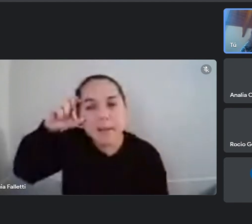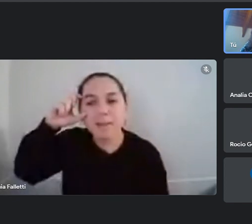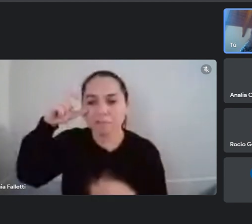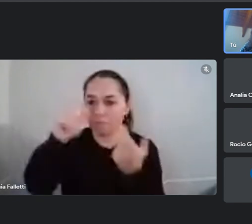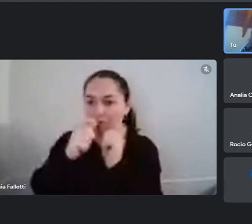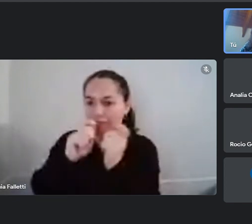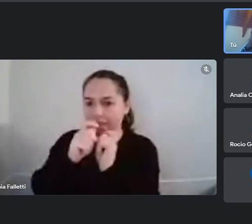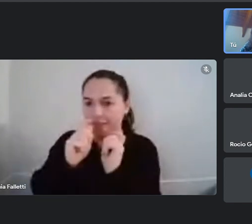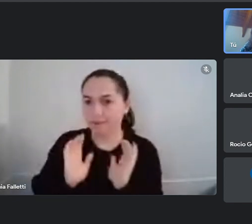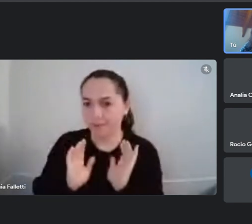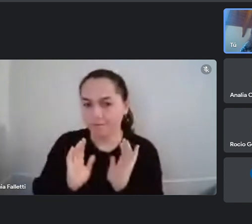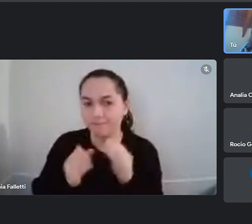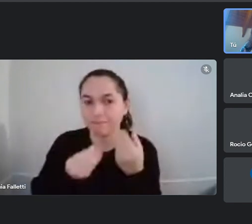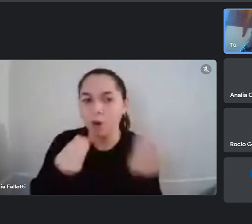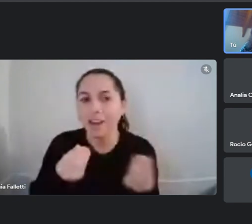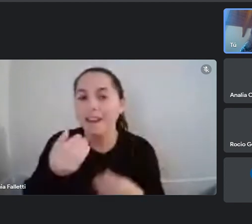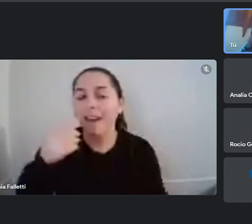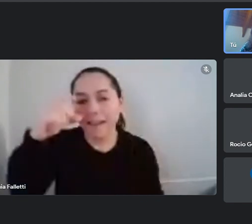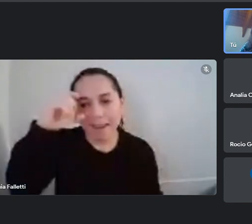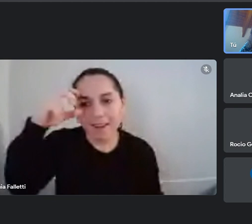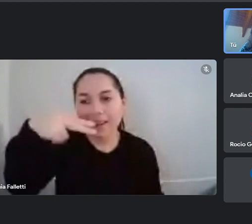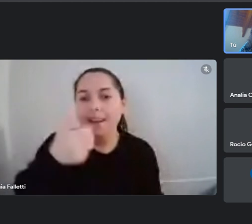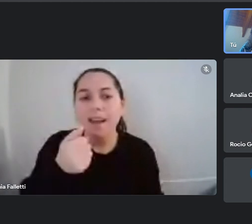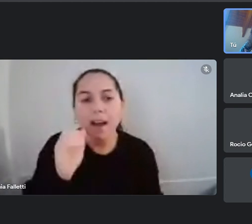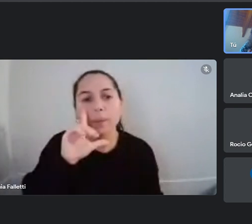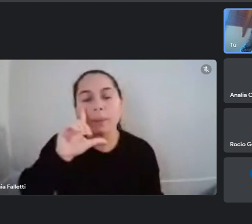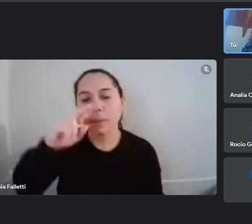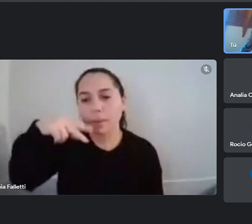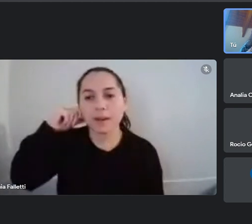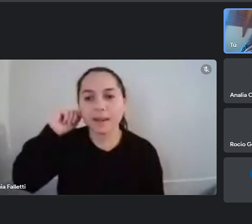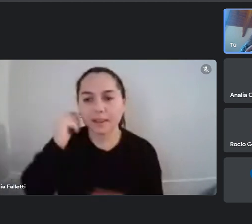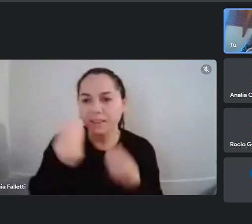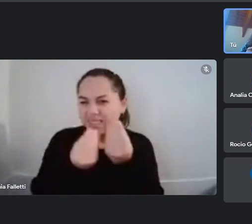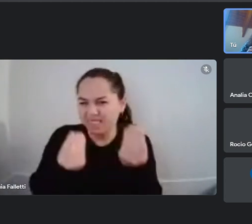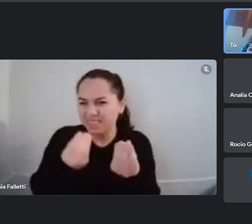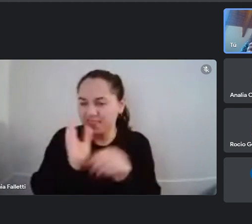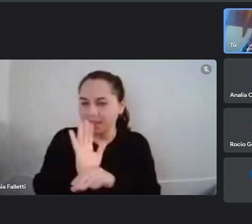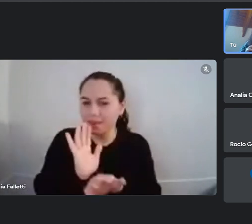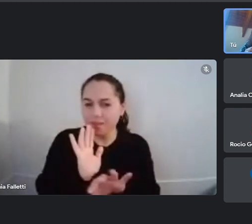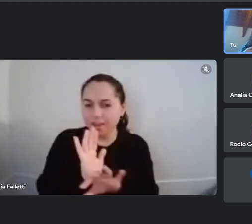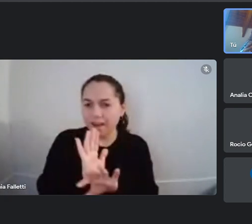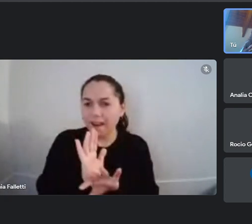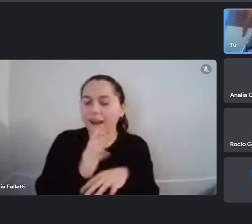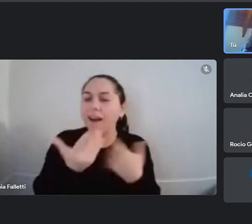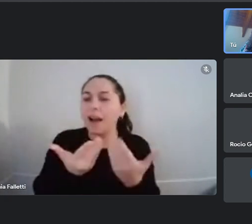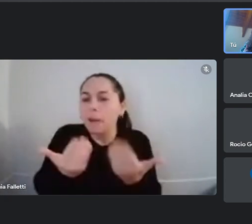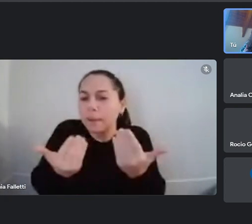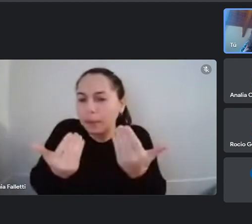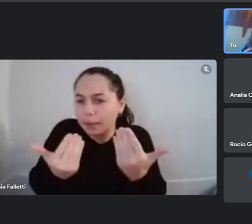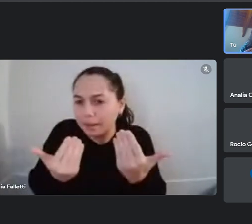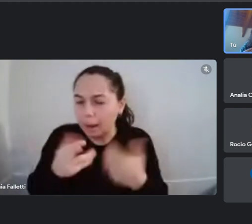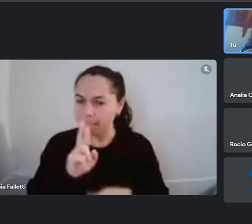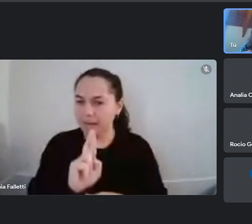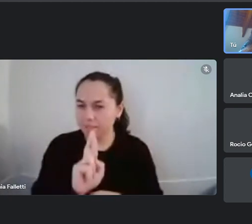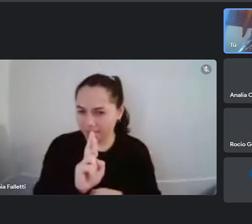habilitar, ¿sí? Permitir. Entonces, este adjetivo sería que permitan, ¿sí? Que habiliten,